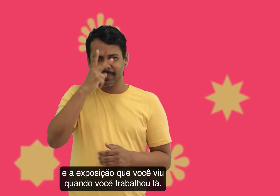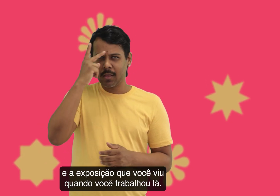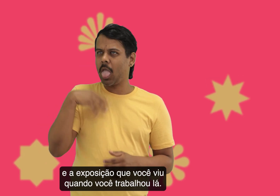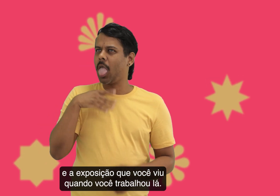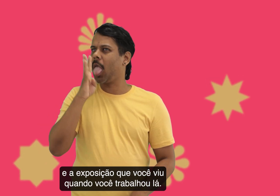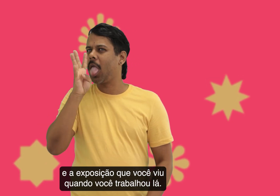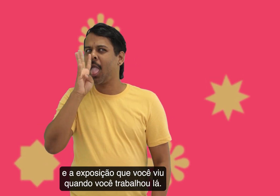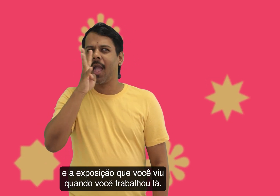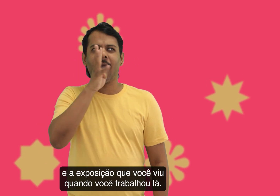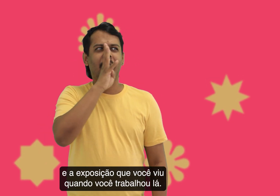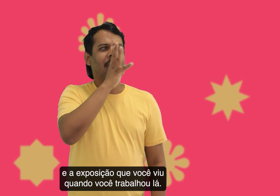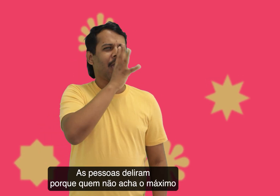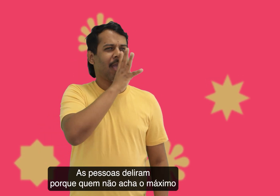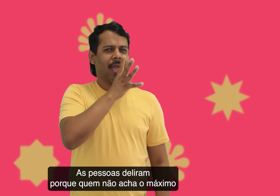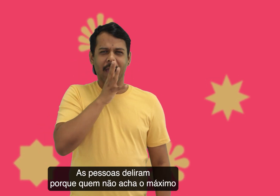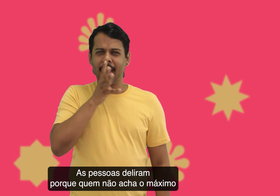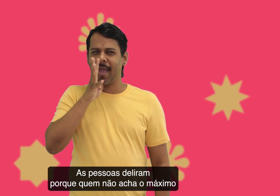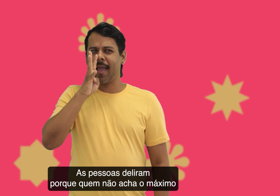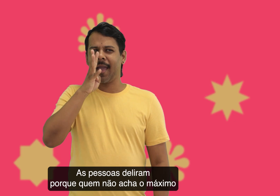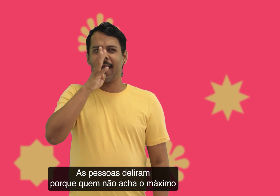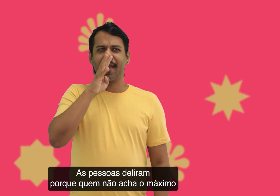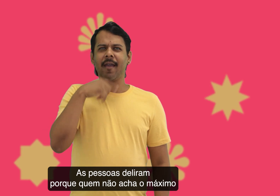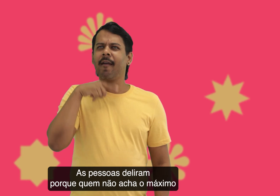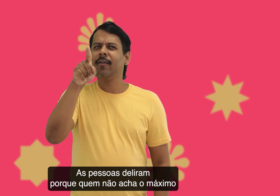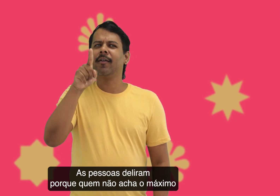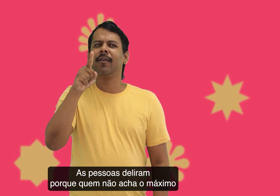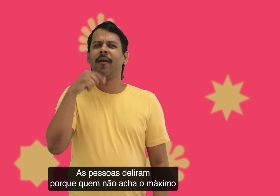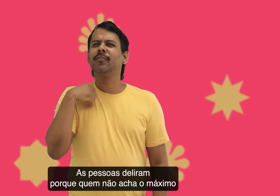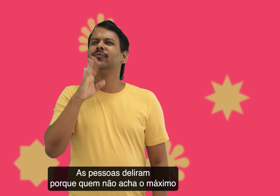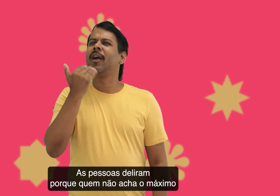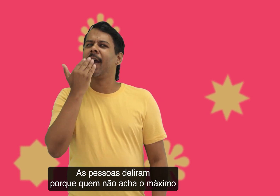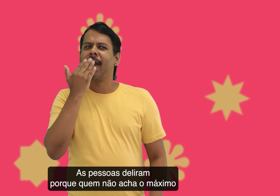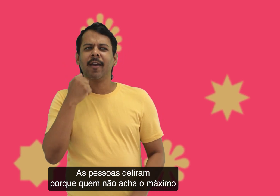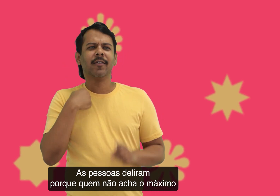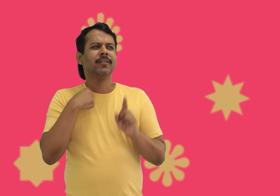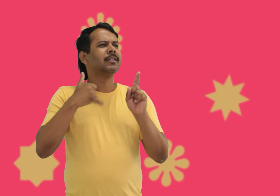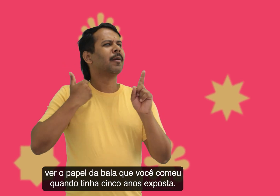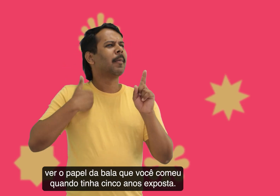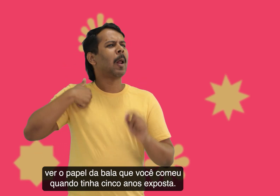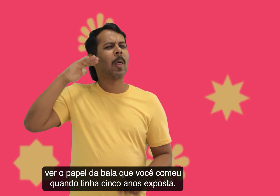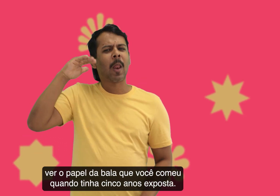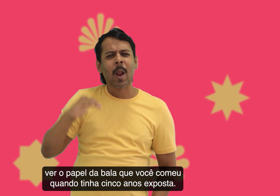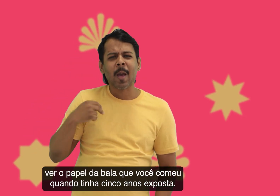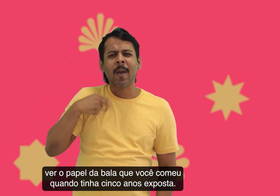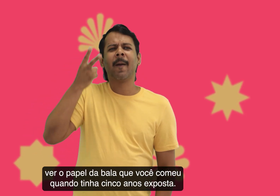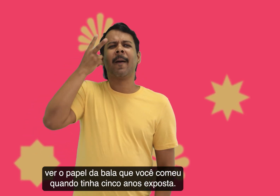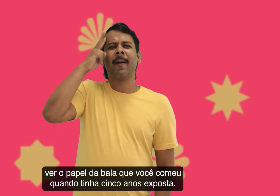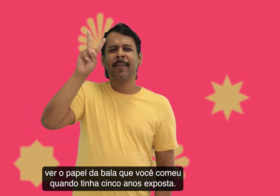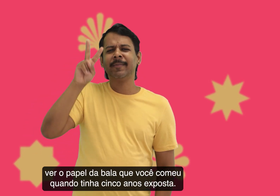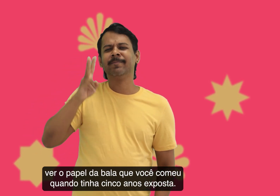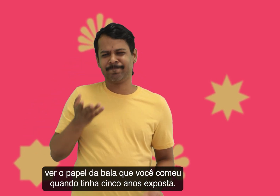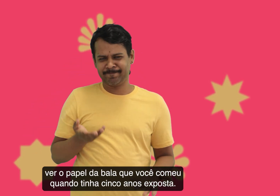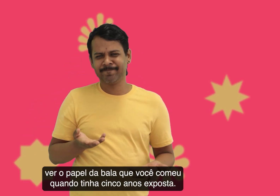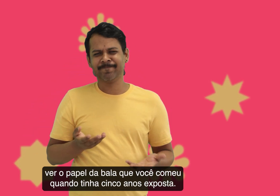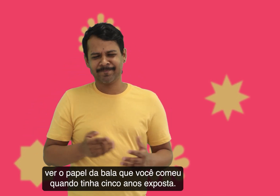você viu quando você trabalhou lá. As pessoas deliram, né? Porque quem não acha o máximo ver a bala que você comeu quando você tinha 5